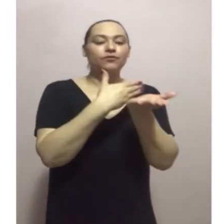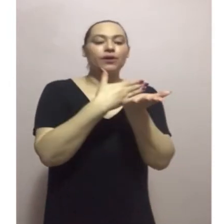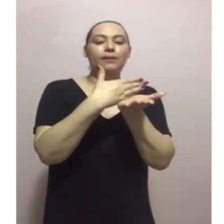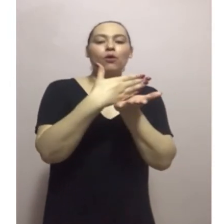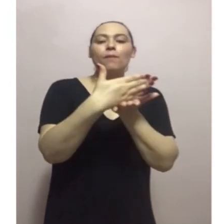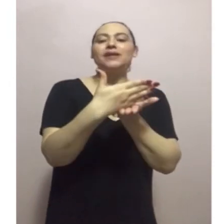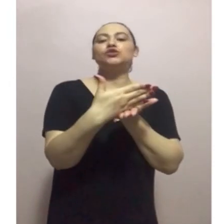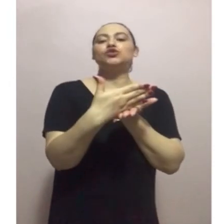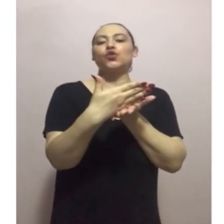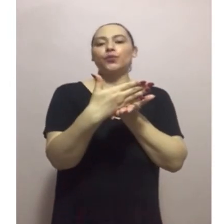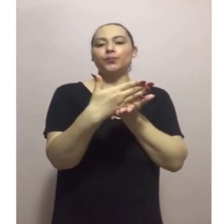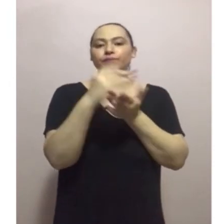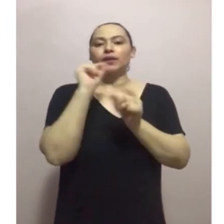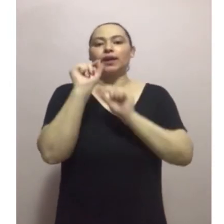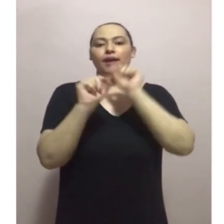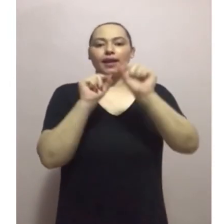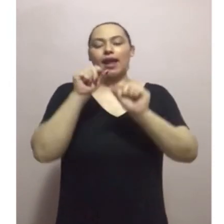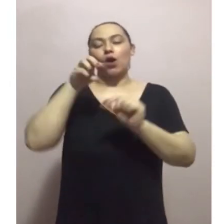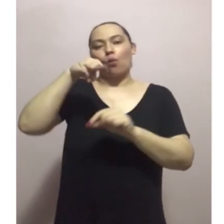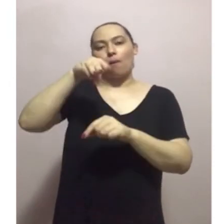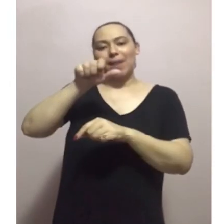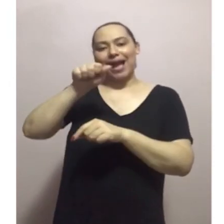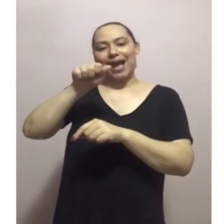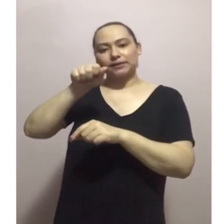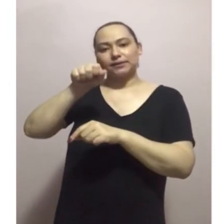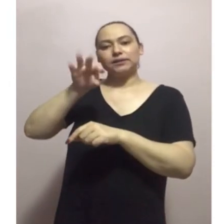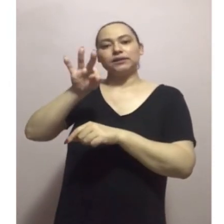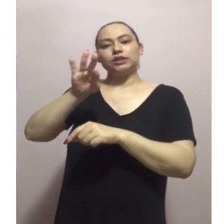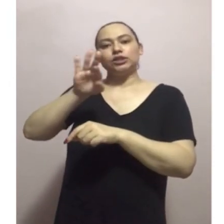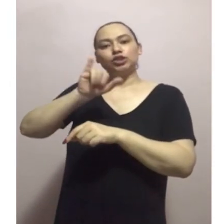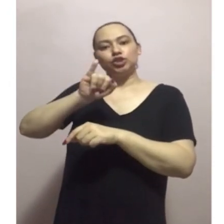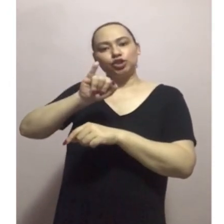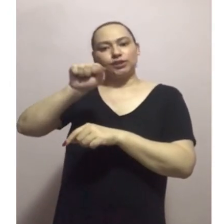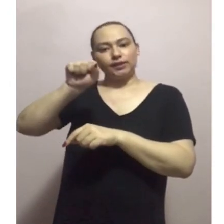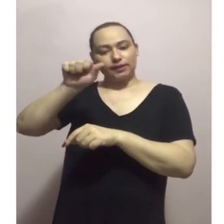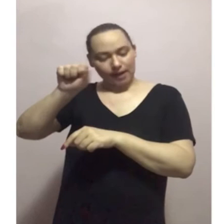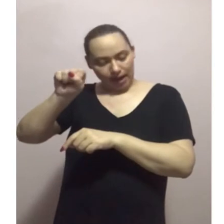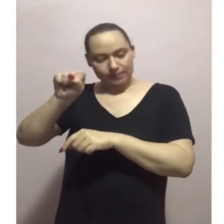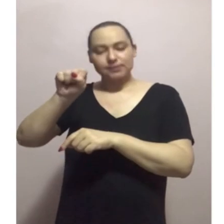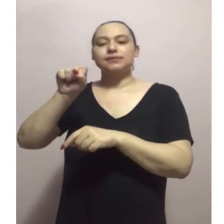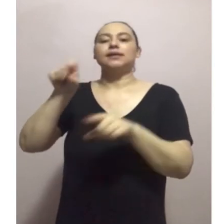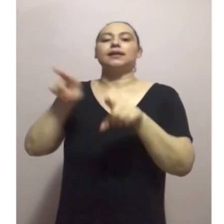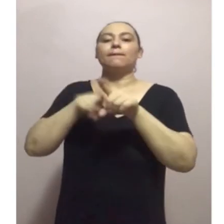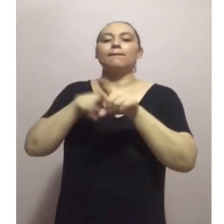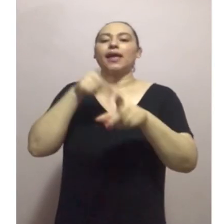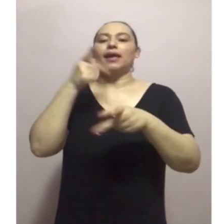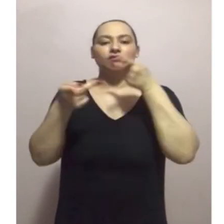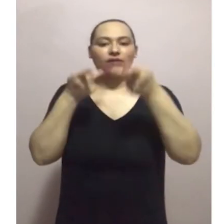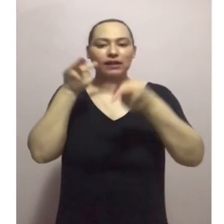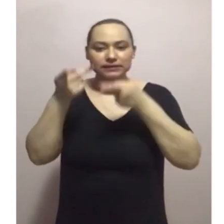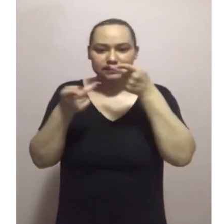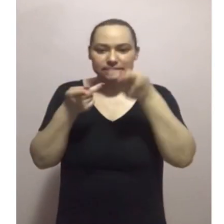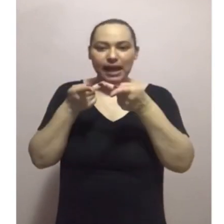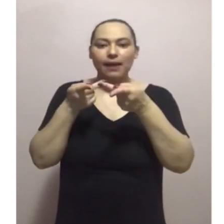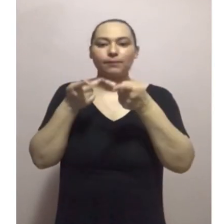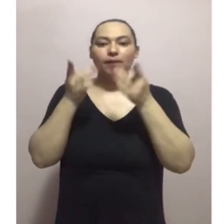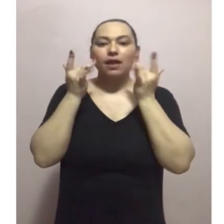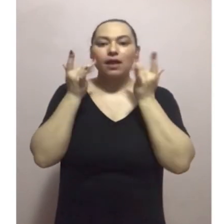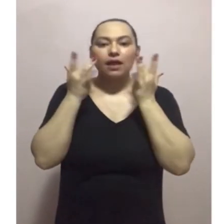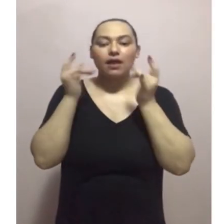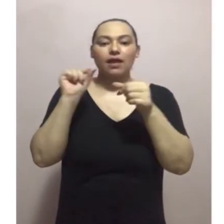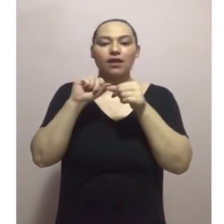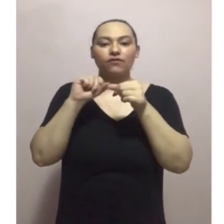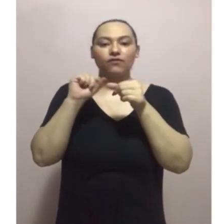Obsessão. Matias fala que o teatro na web é feito com as mãos, assim como é feito desde a Grécia